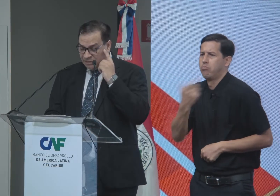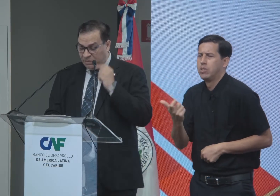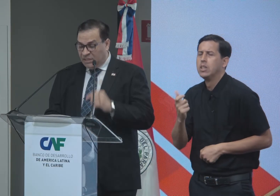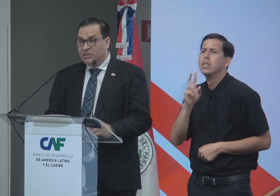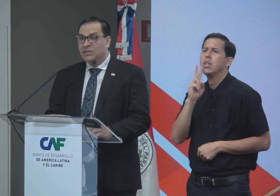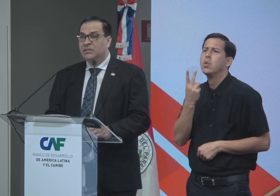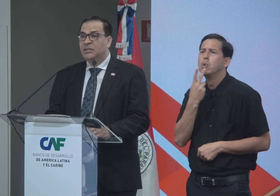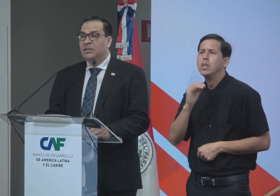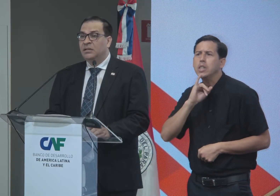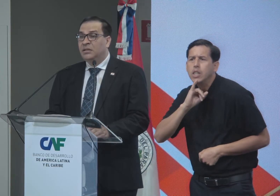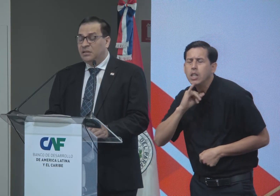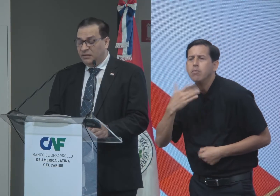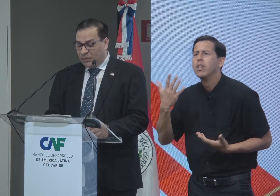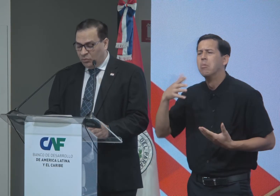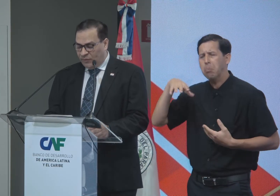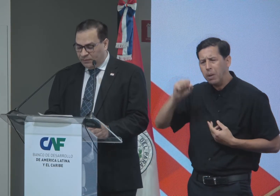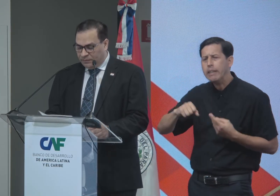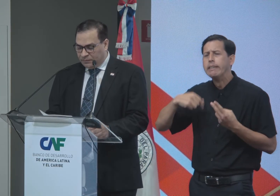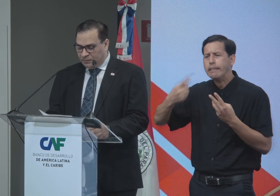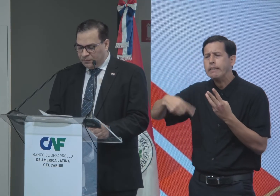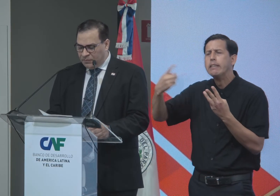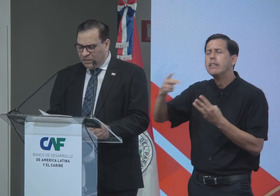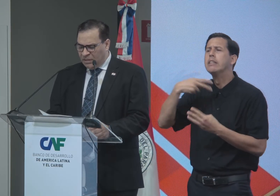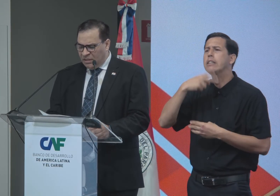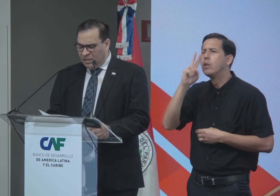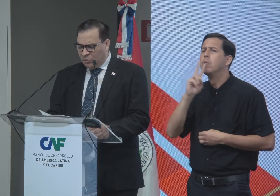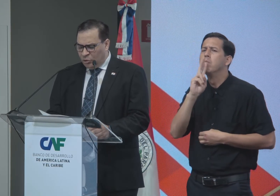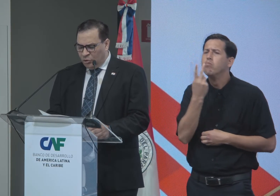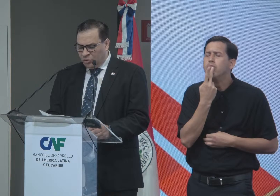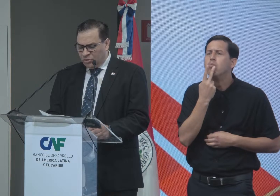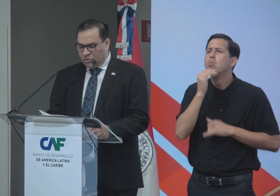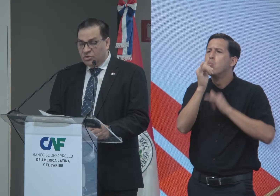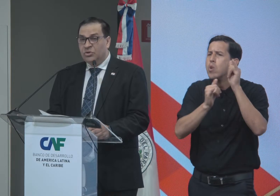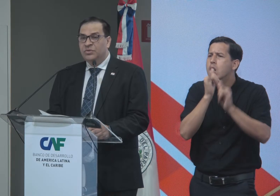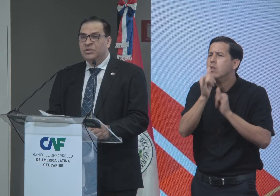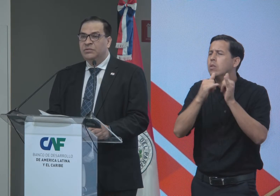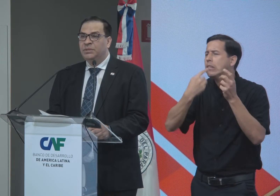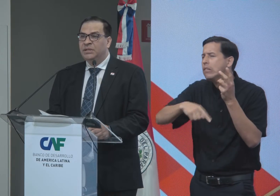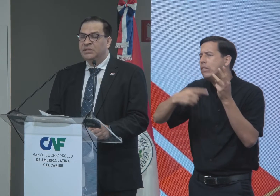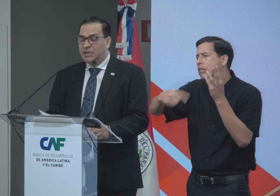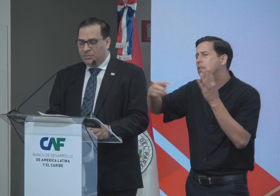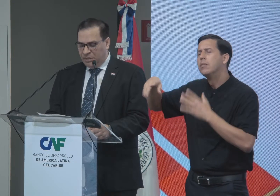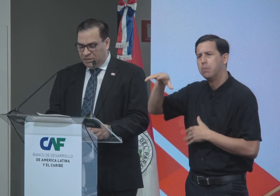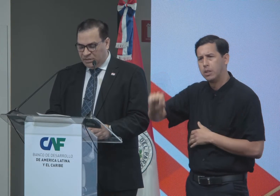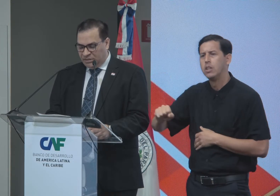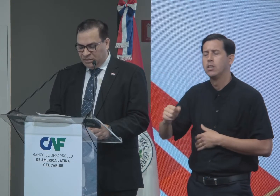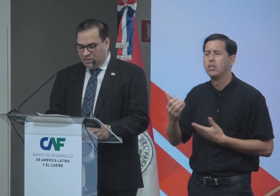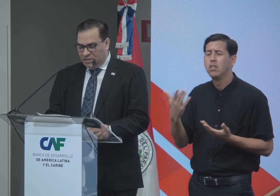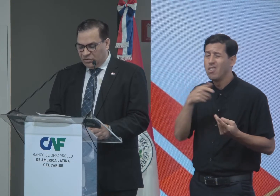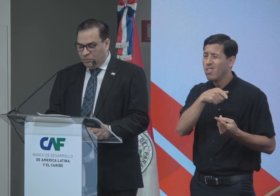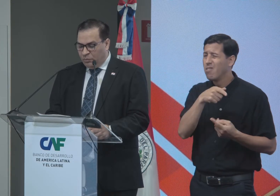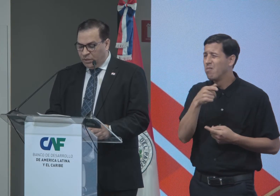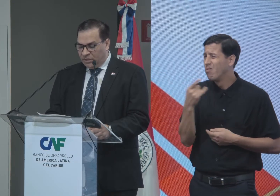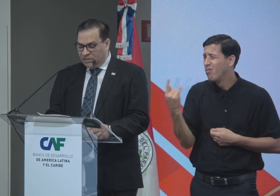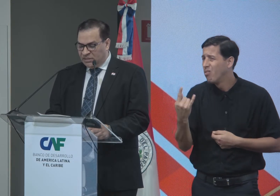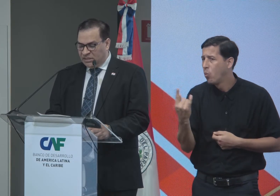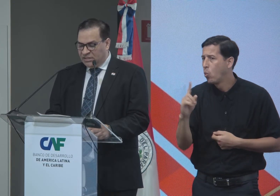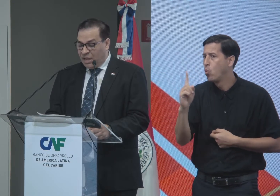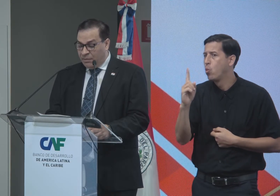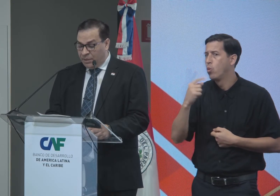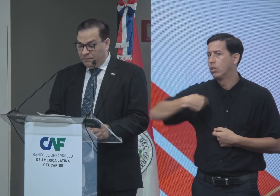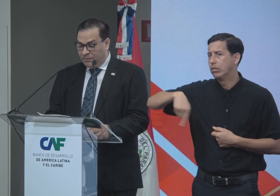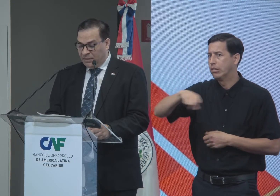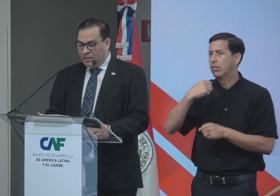más piezas de literatura. Estos logros no son simples trámites, son puertas que